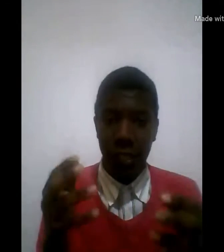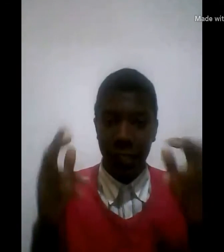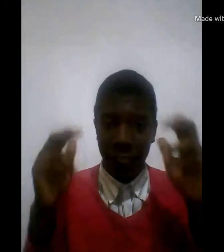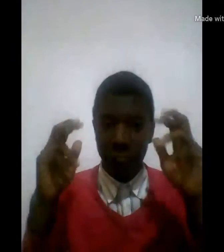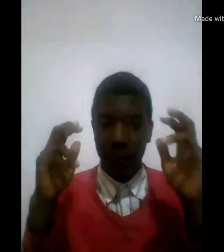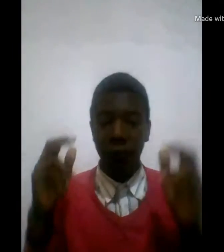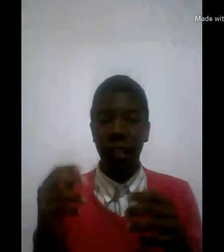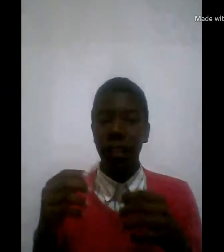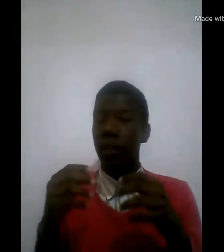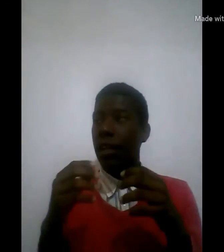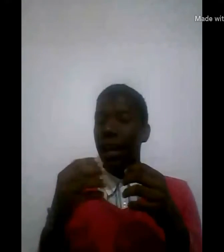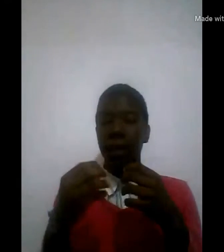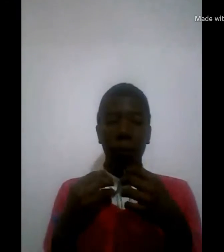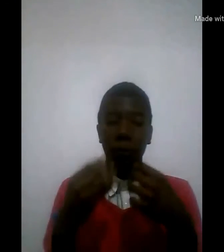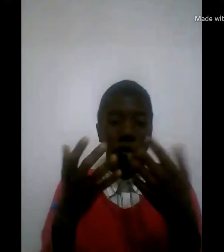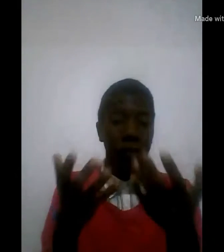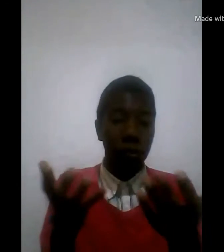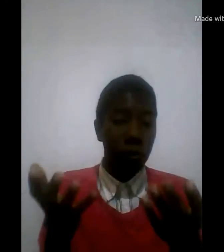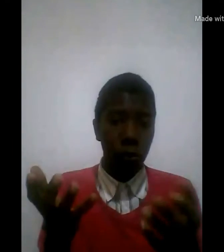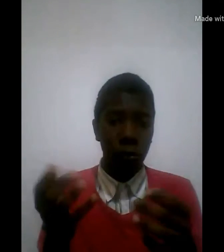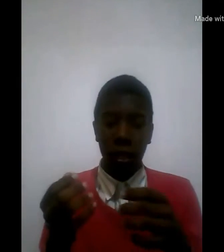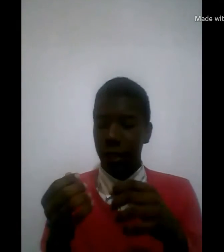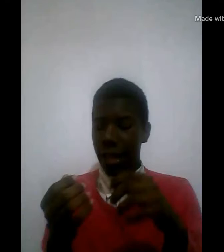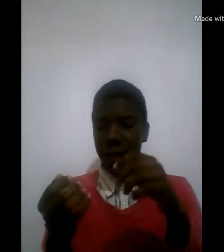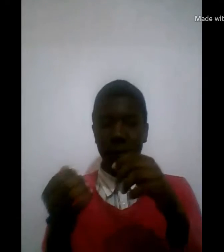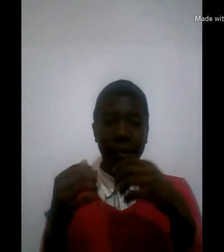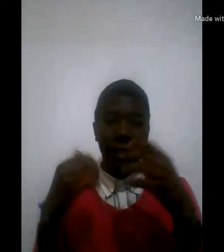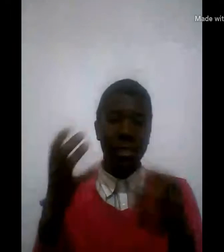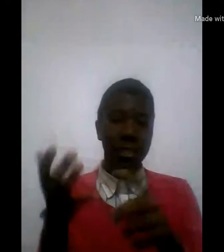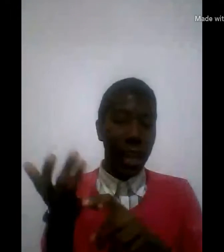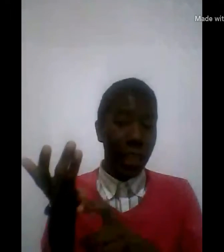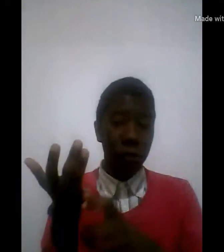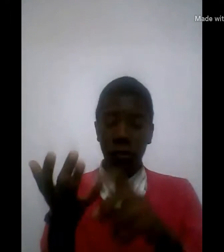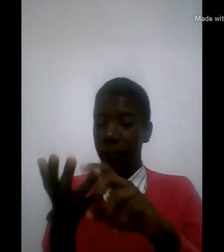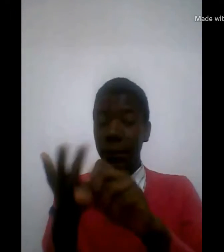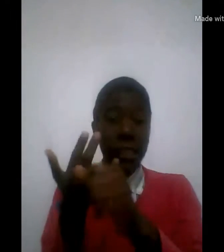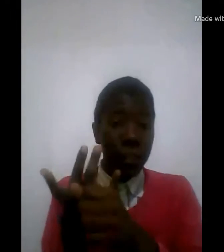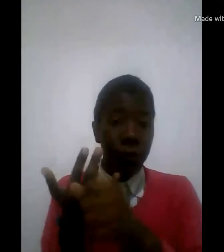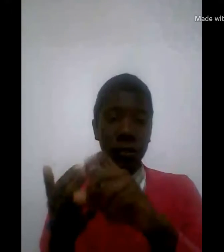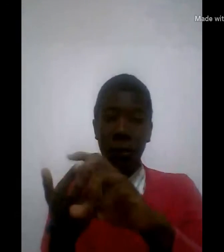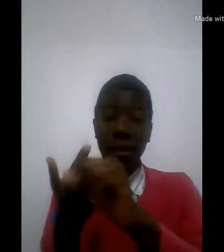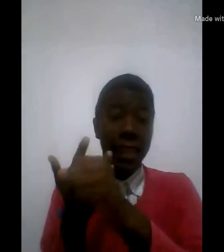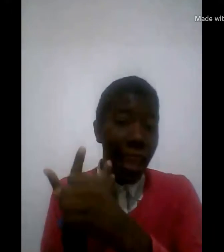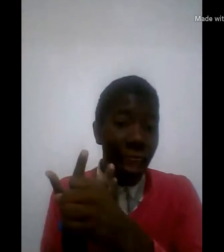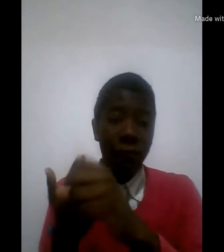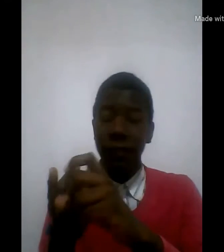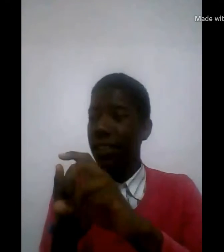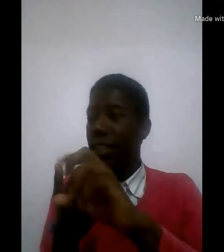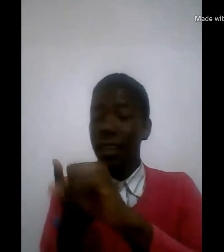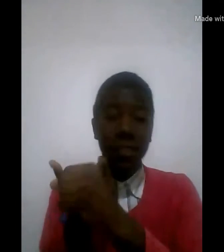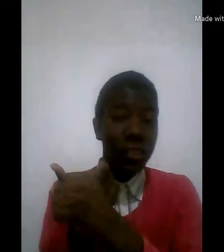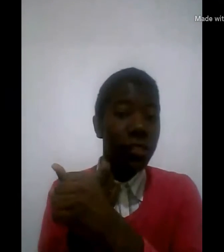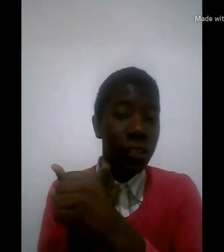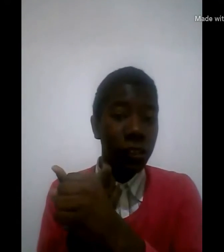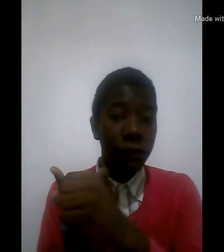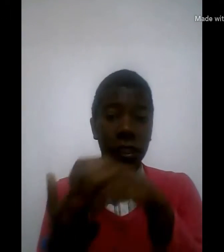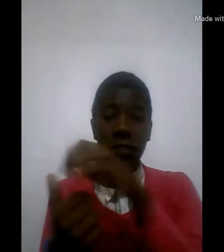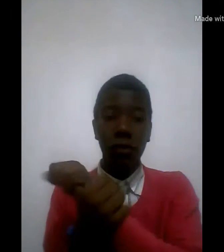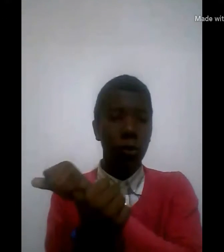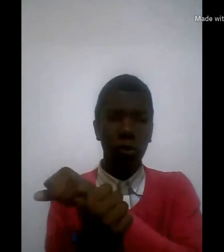isso analiticamente falando, ela proporciona isso tudo, né? Materiais didáticos, livros, PDFs, exercícios resolvidos no